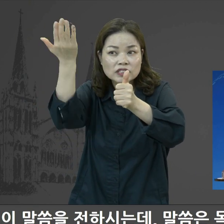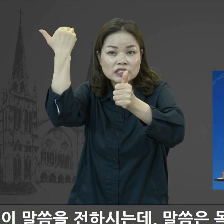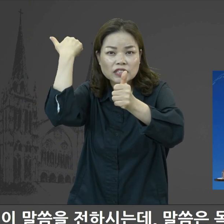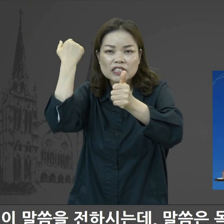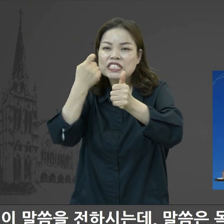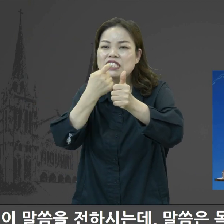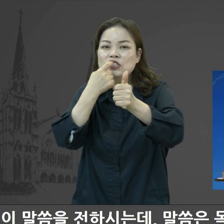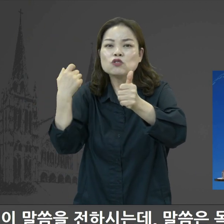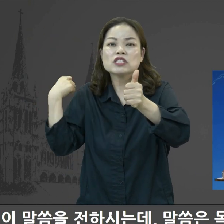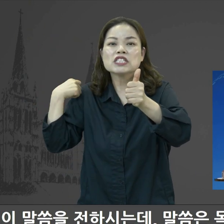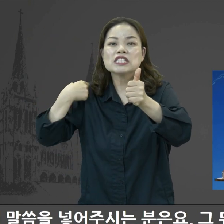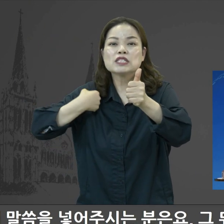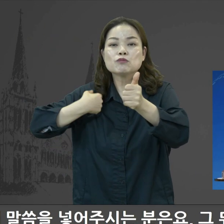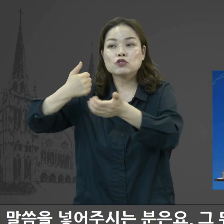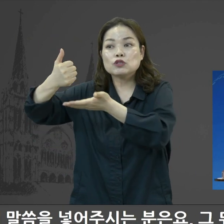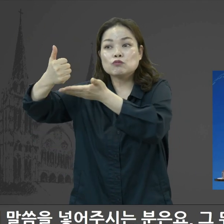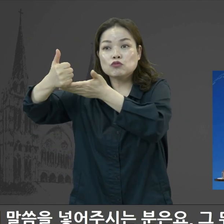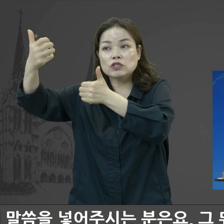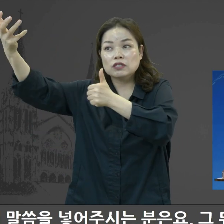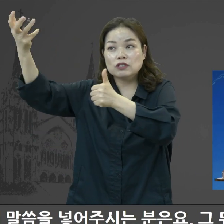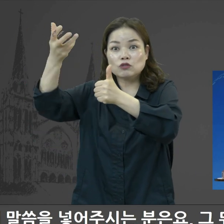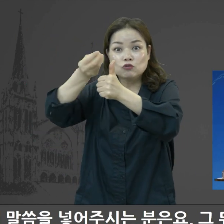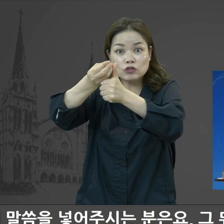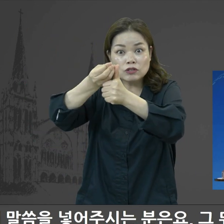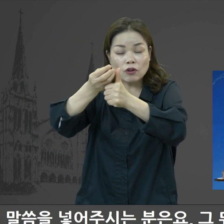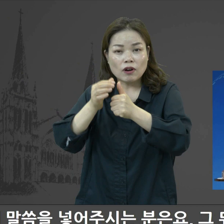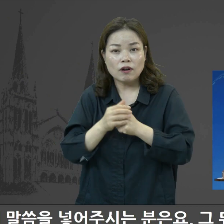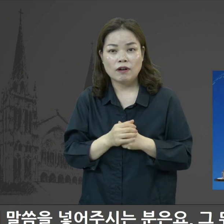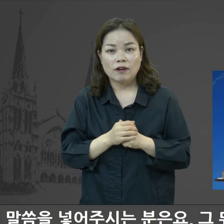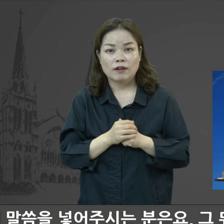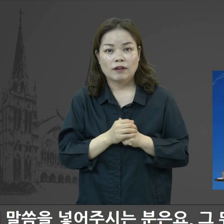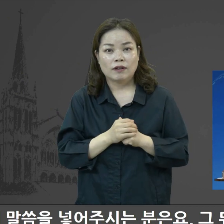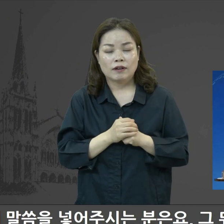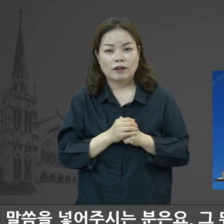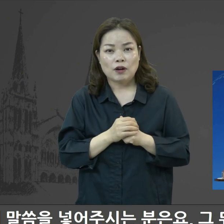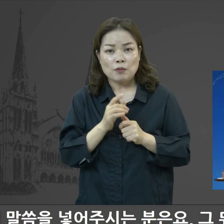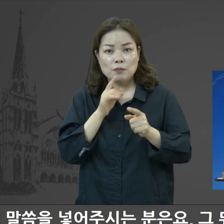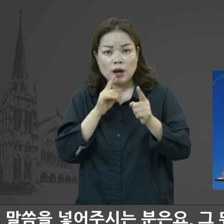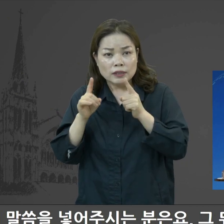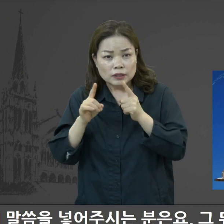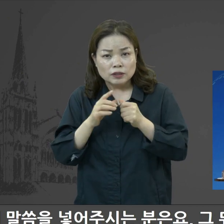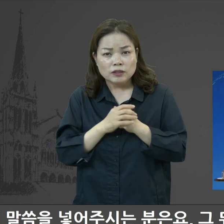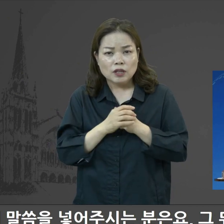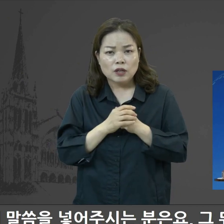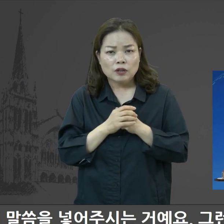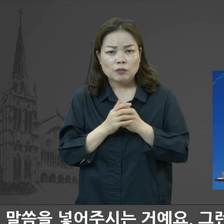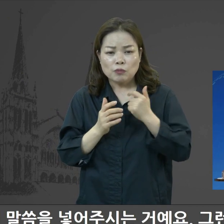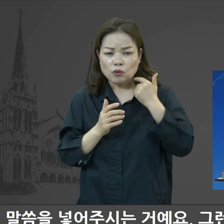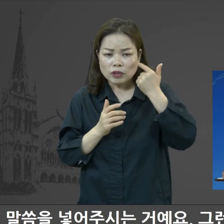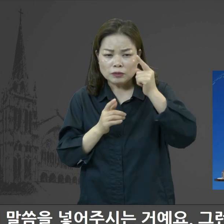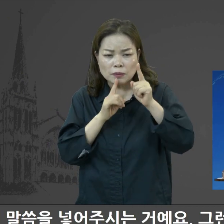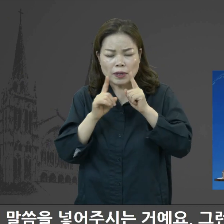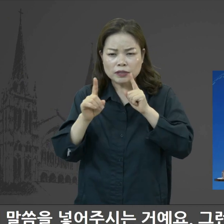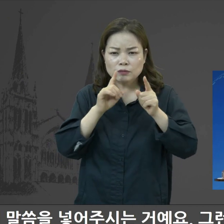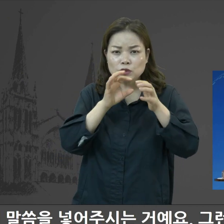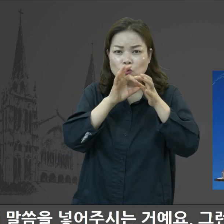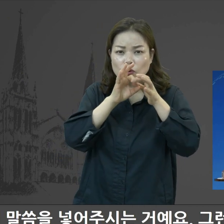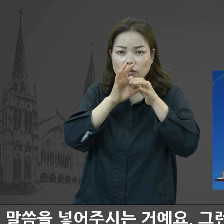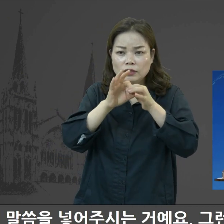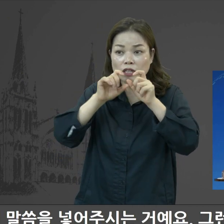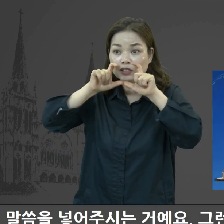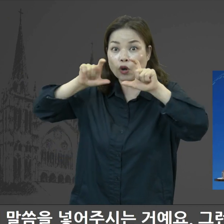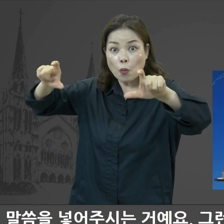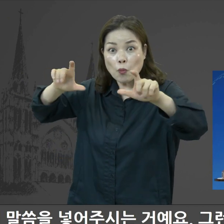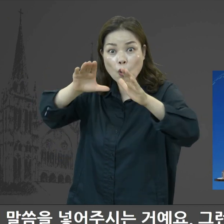계신 하얀 옷을 입으신 그분이 말씀을 넣어주시는 거예요. 그런데 말씀이 이렇게 목사님의 입술을 통해서 딱 나갈